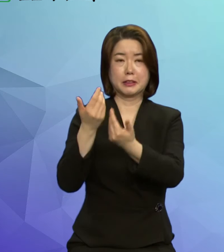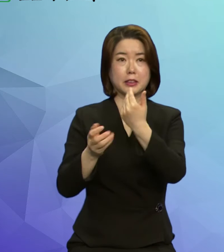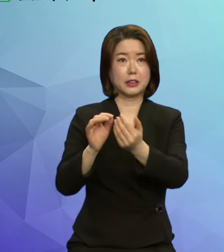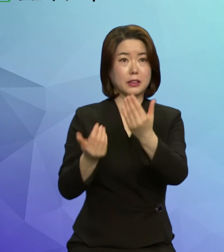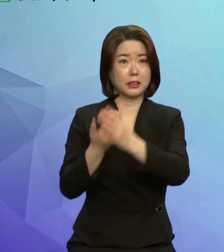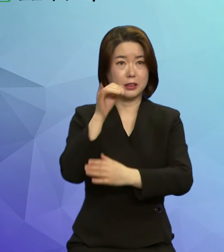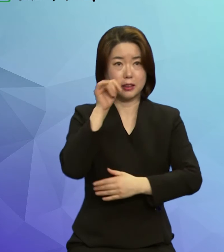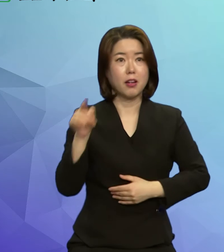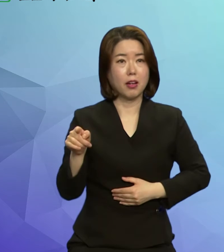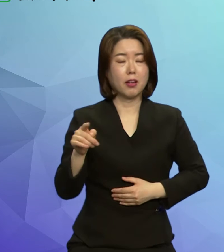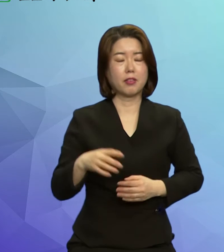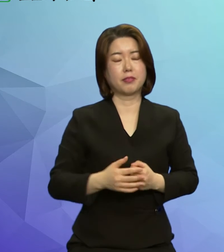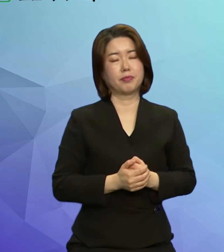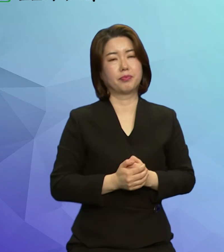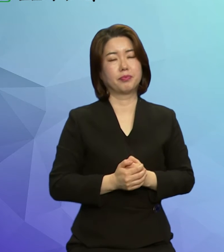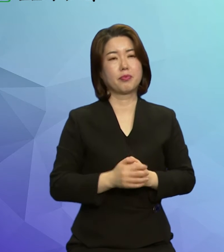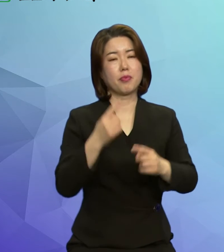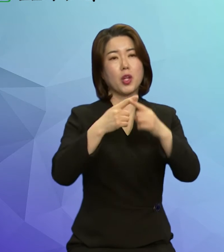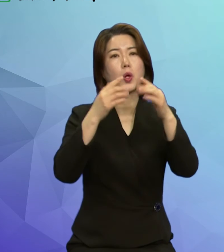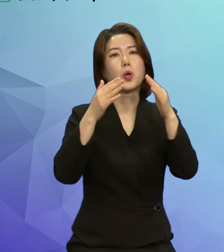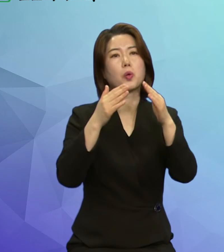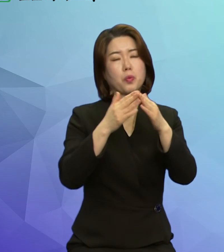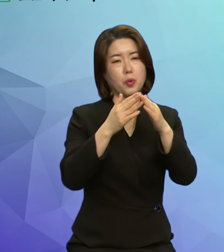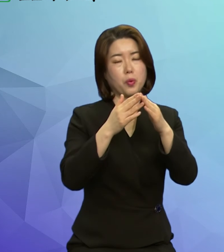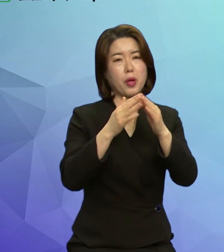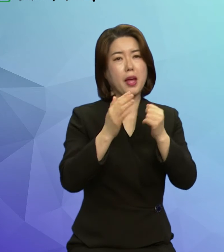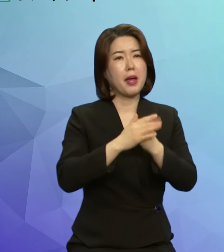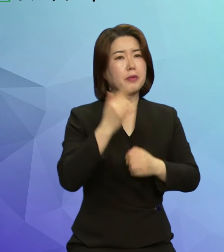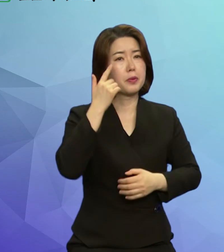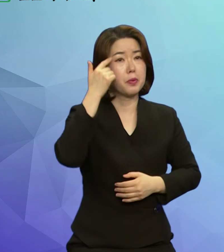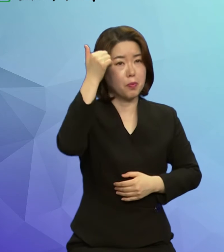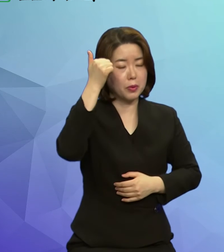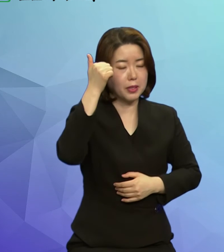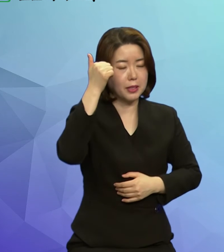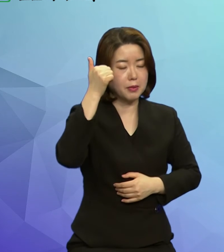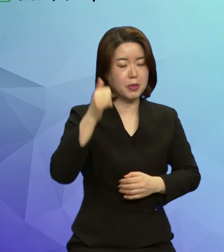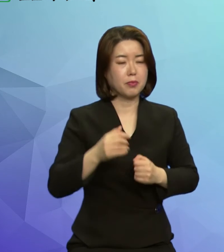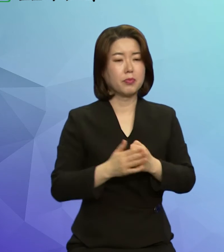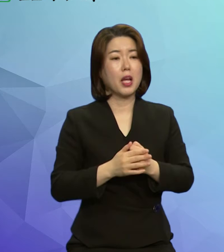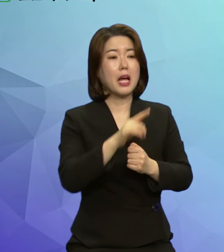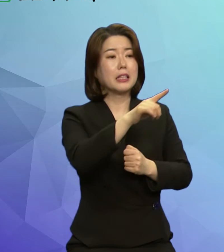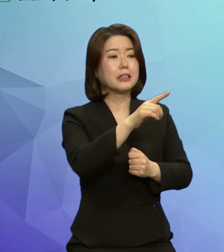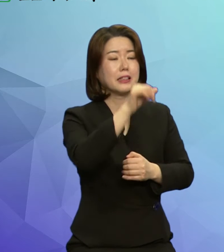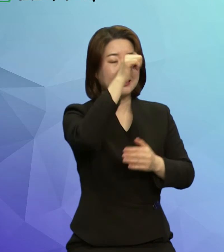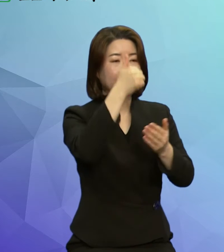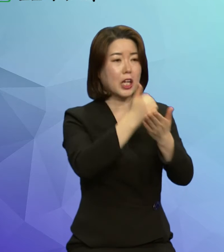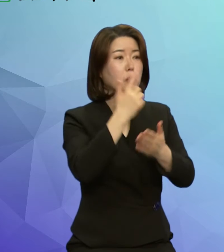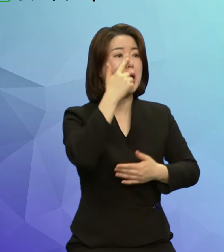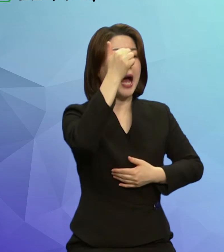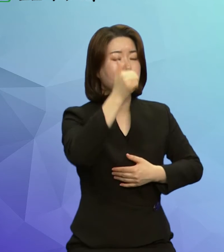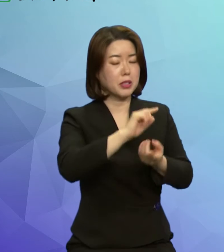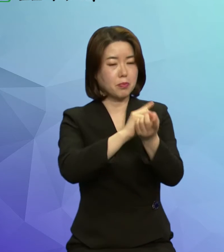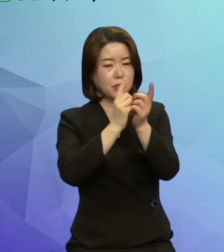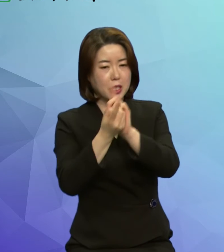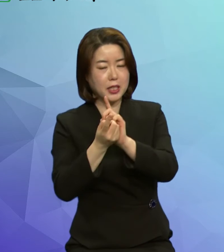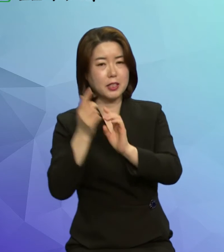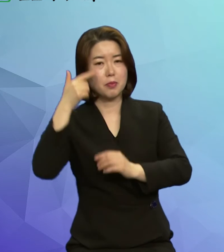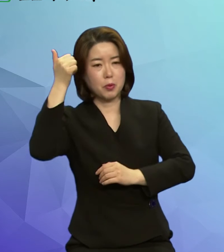그 목사님이 그 장로님의 부친이신 목사님을 대신해서 용서를